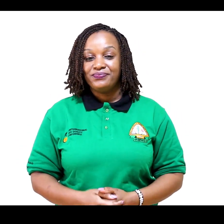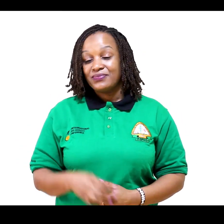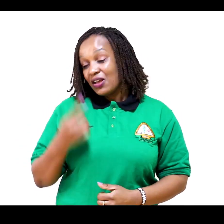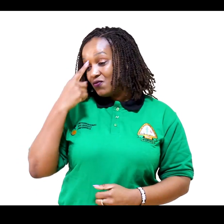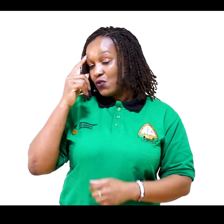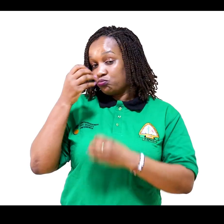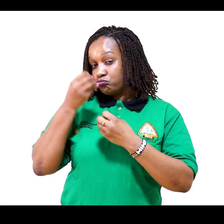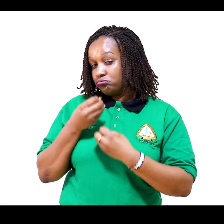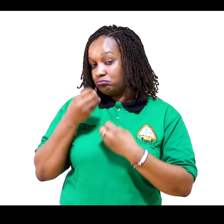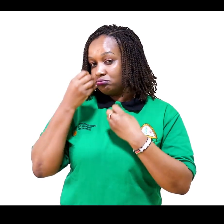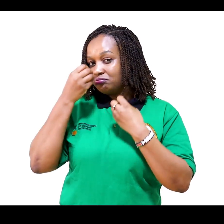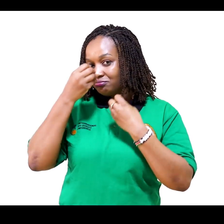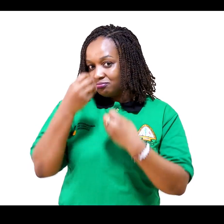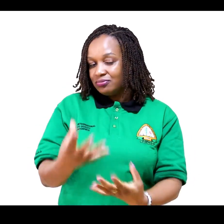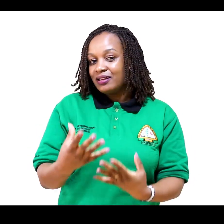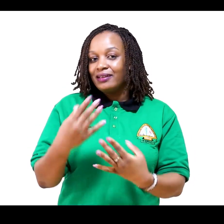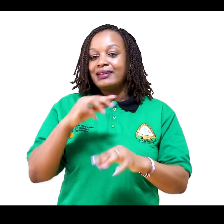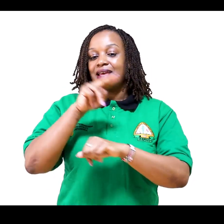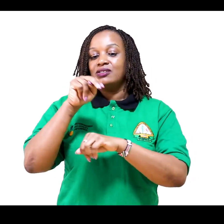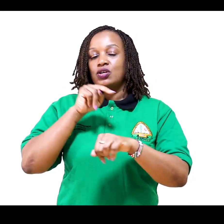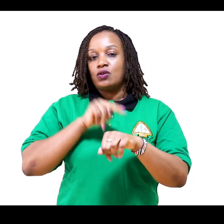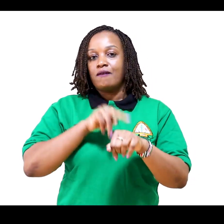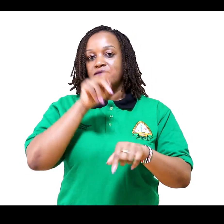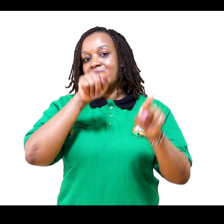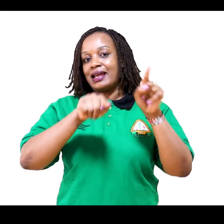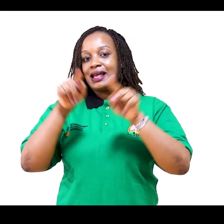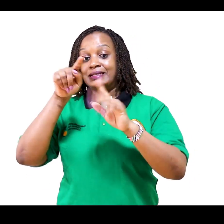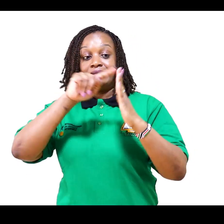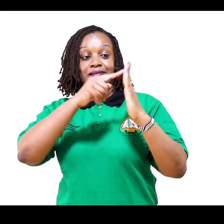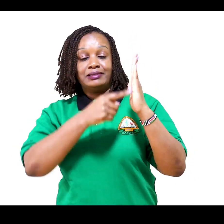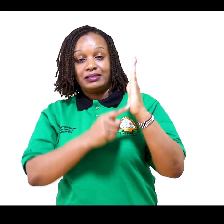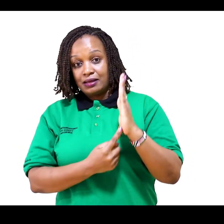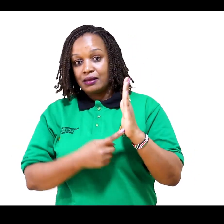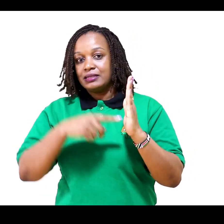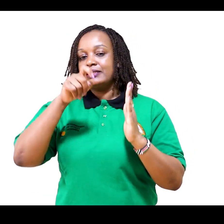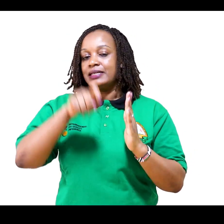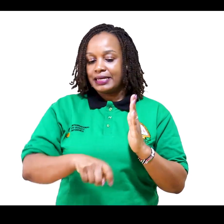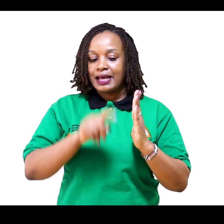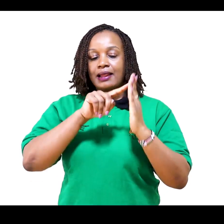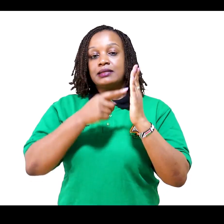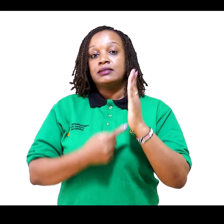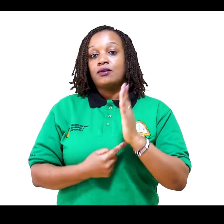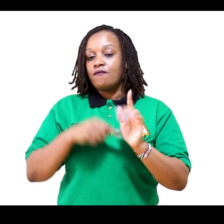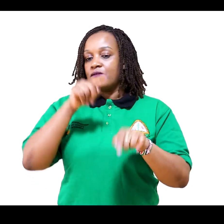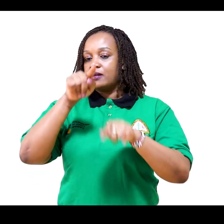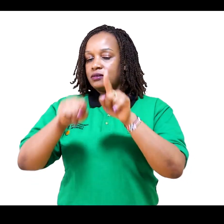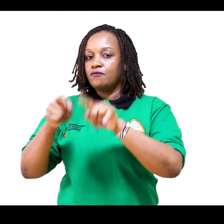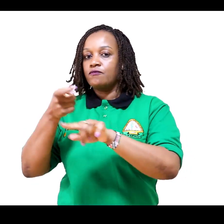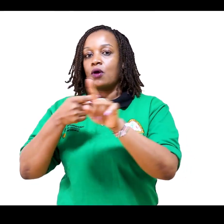Ili kusasisha orodha ya kitaifa ya aina mbalimbali, hitaji ni orodha ya aina kutoka kwa Kamati ya